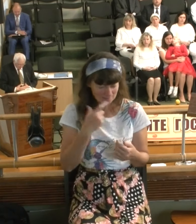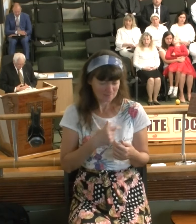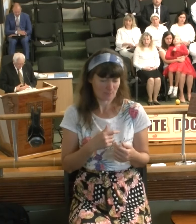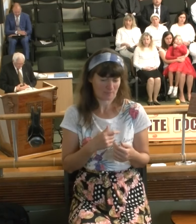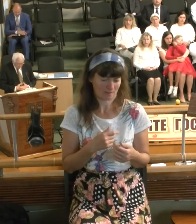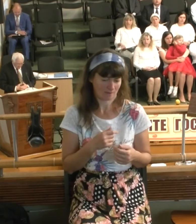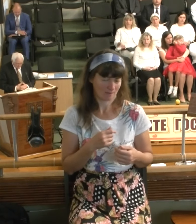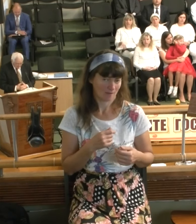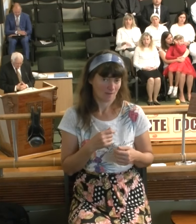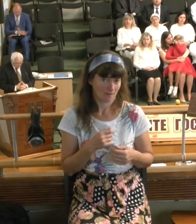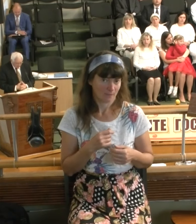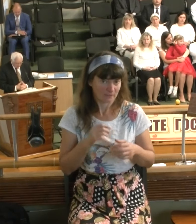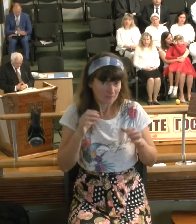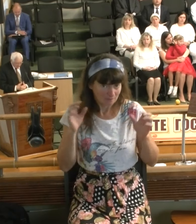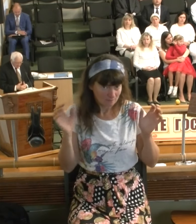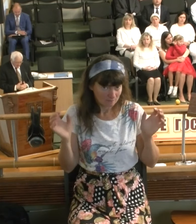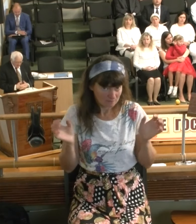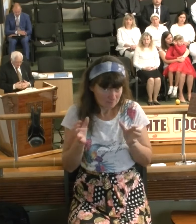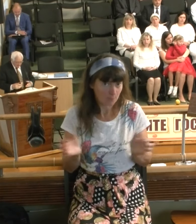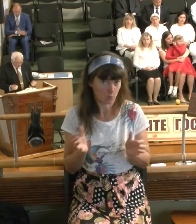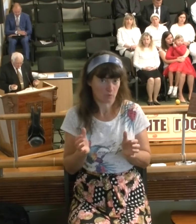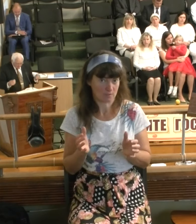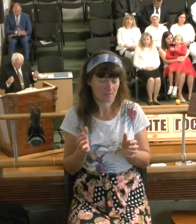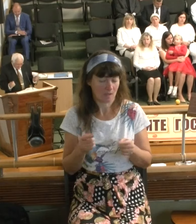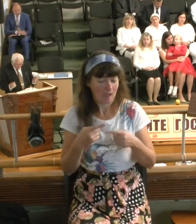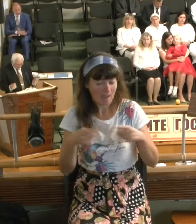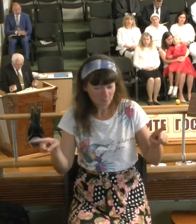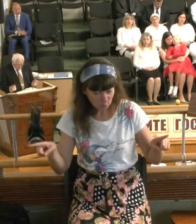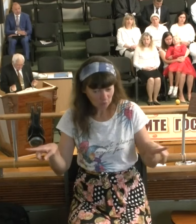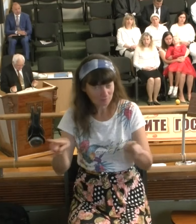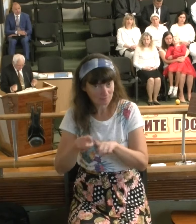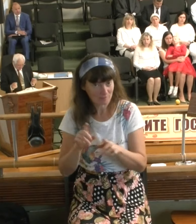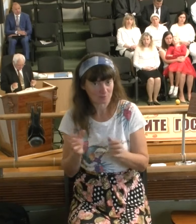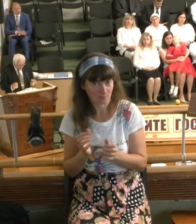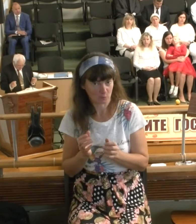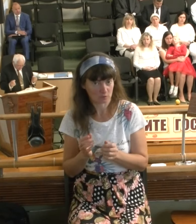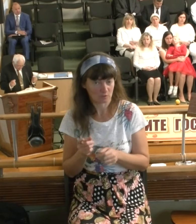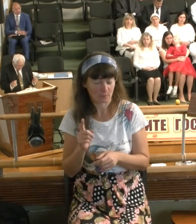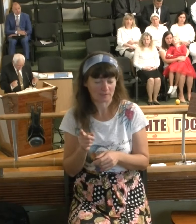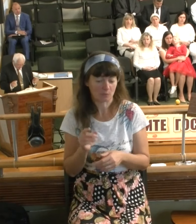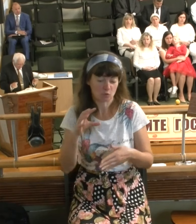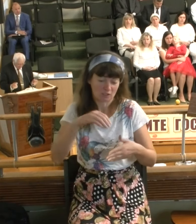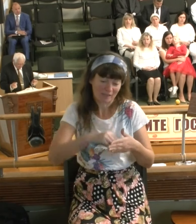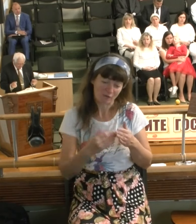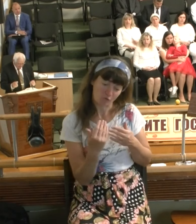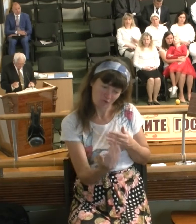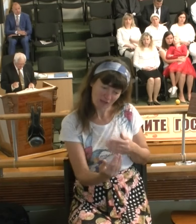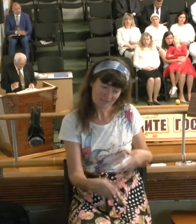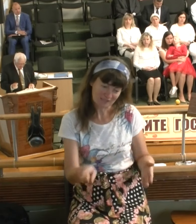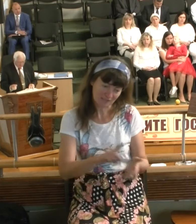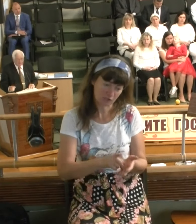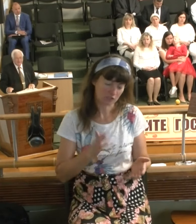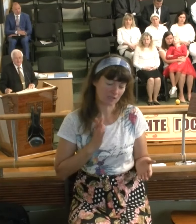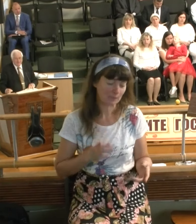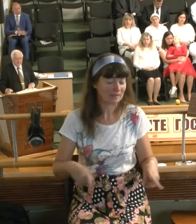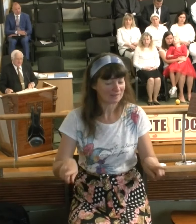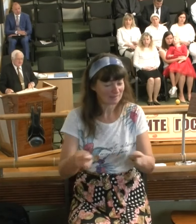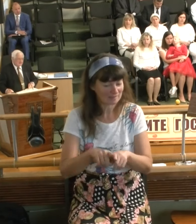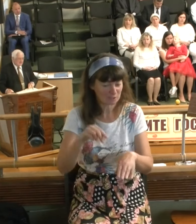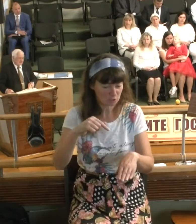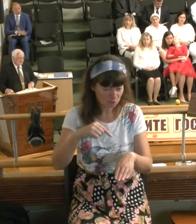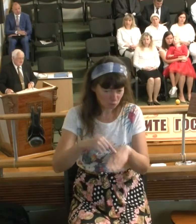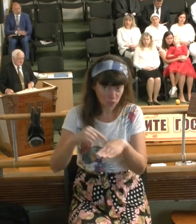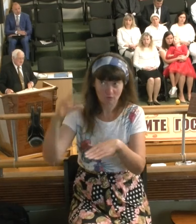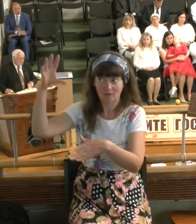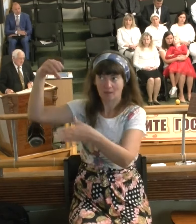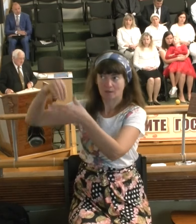заботится, но каждый и о других, ибо в вас должны быть те же чувствования, какие и во